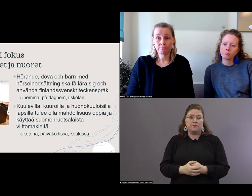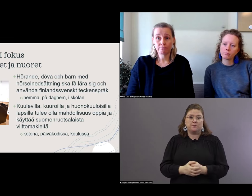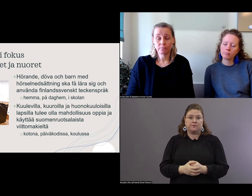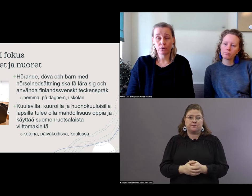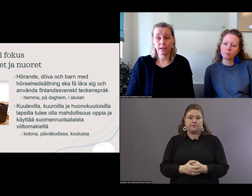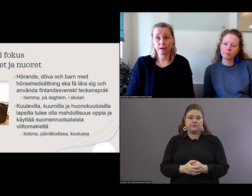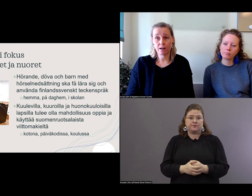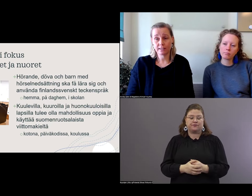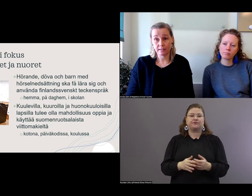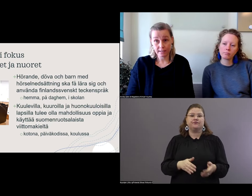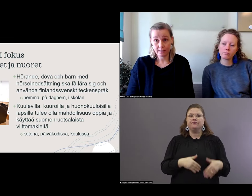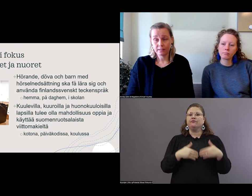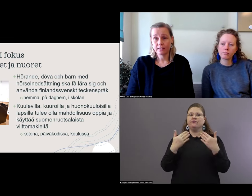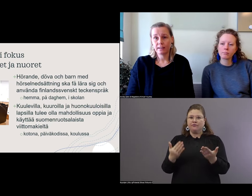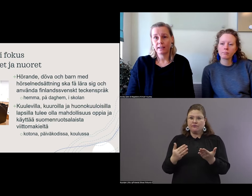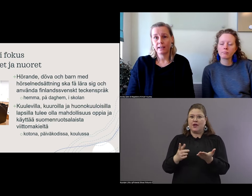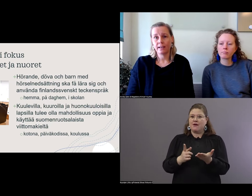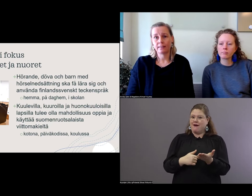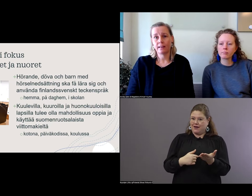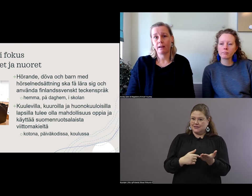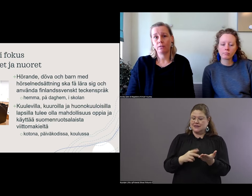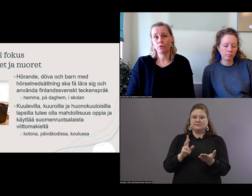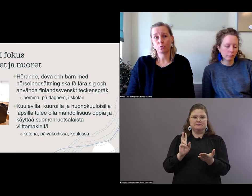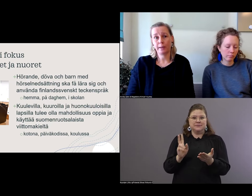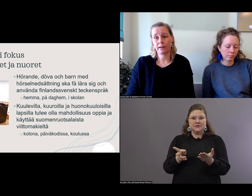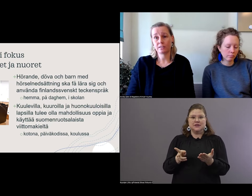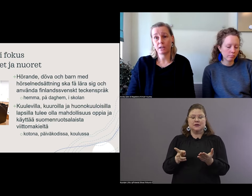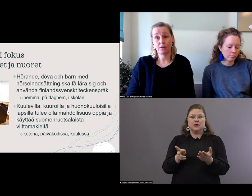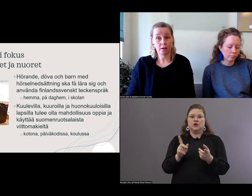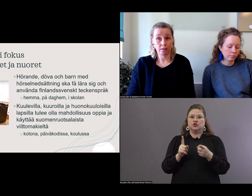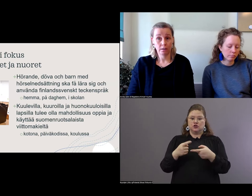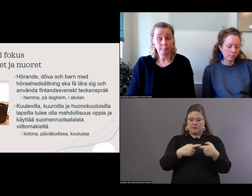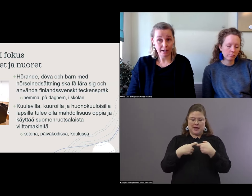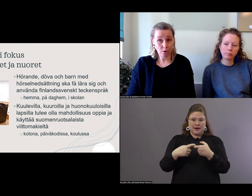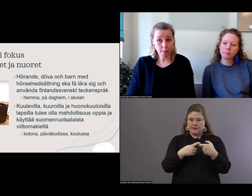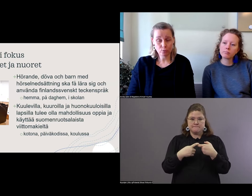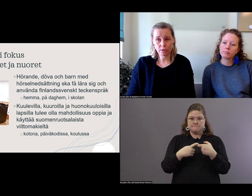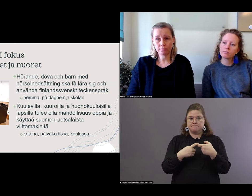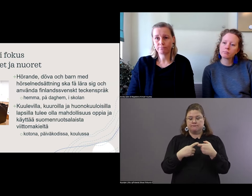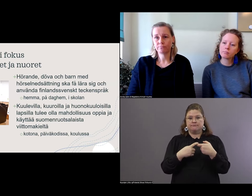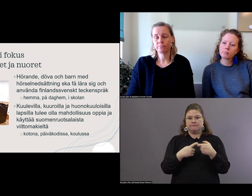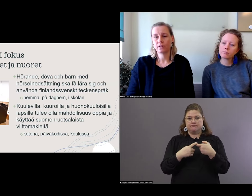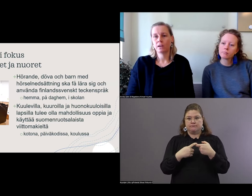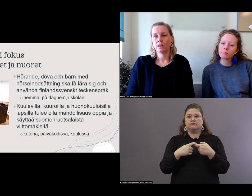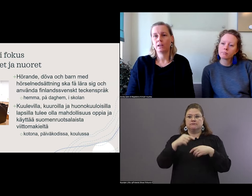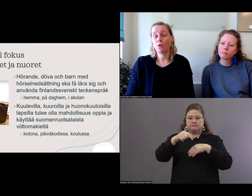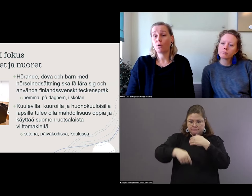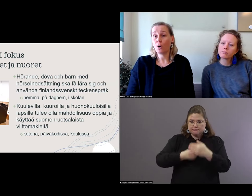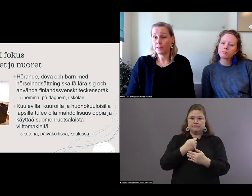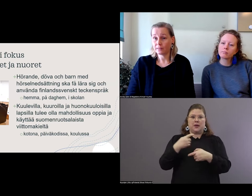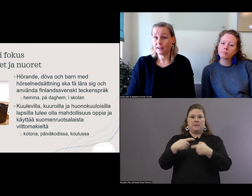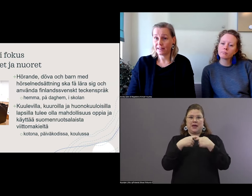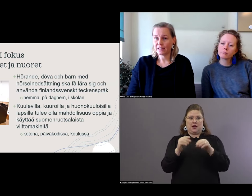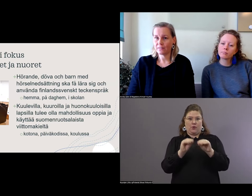Seuraavana on ehkä haasteena se, että jos perhe saa vaikka perheopetusta, niin